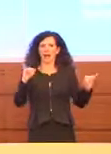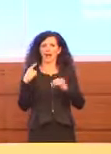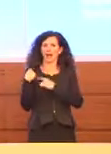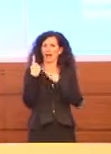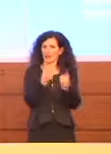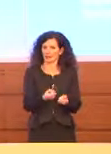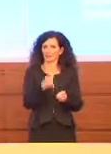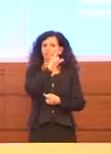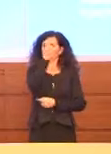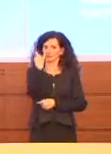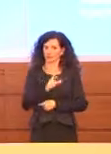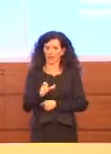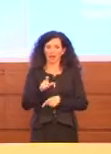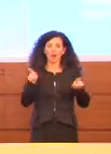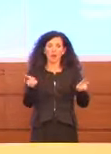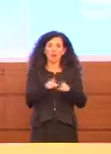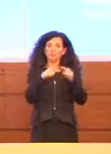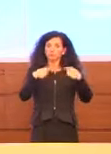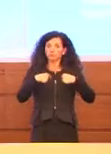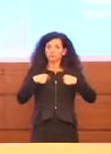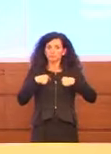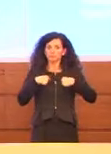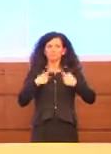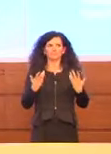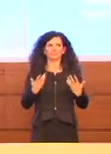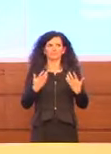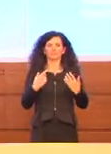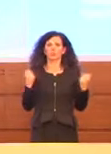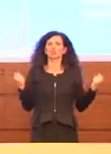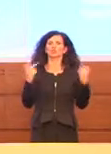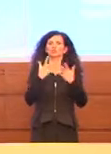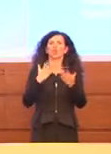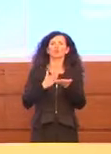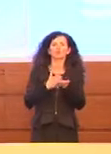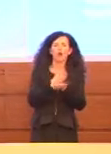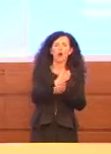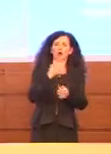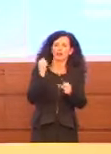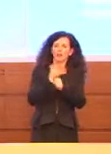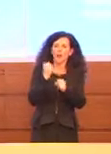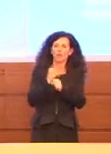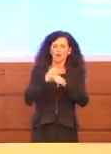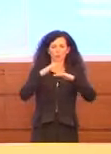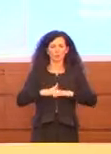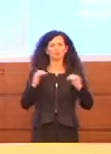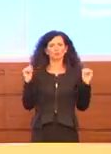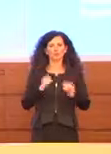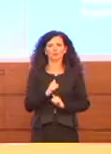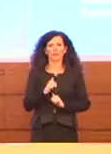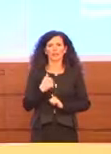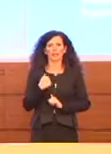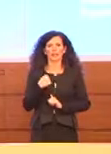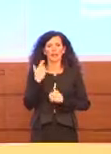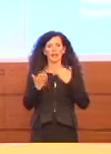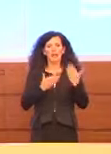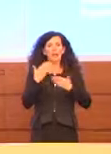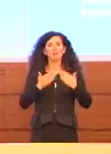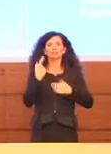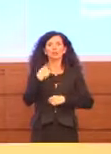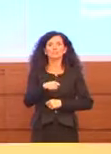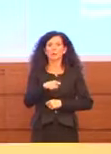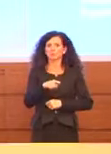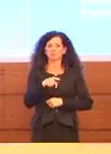anche io nella nei miei ormai 18 anni di protezione civile non avevo mai vissuto un'emergenza così